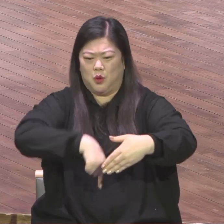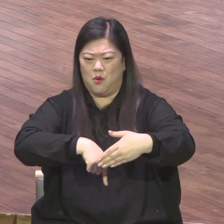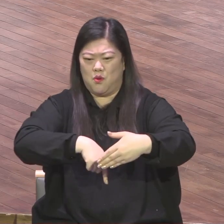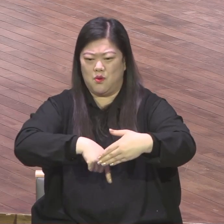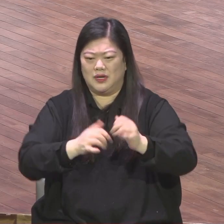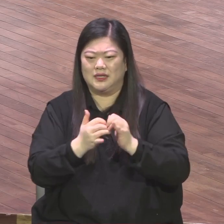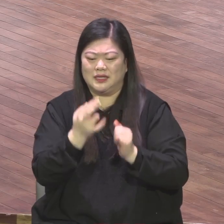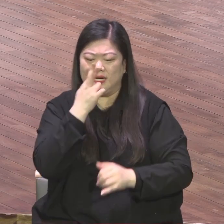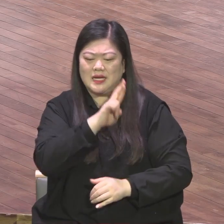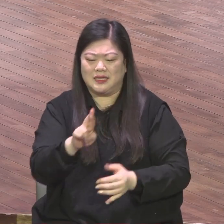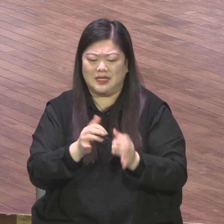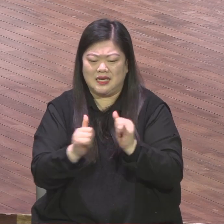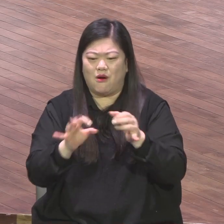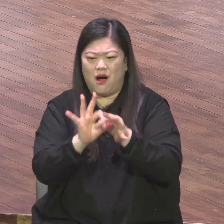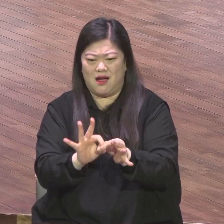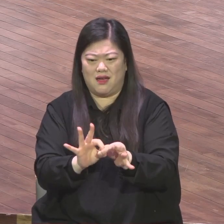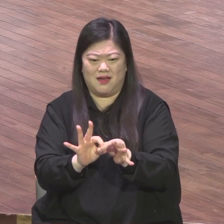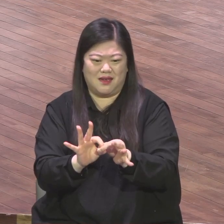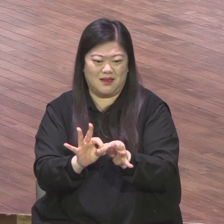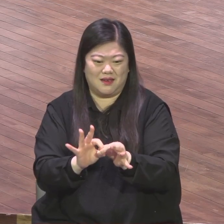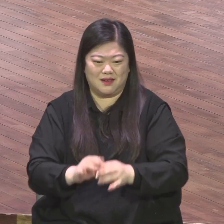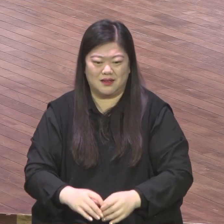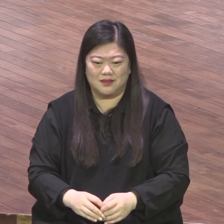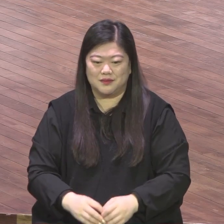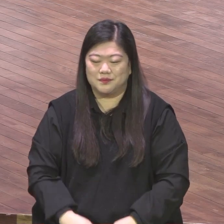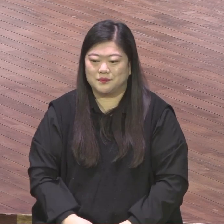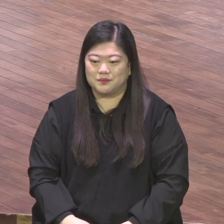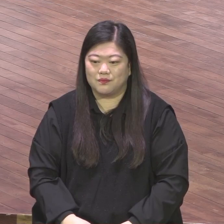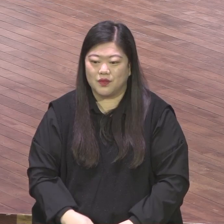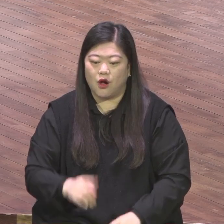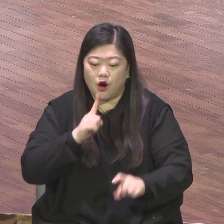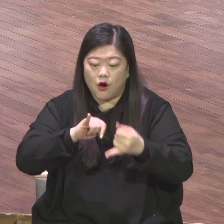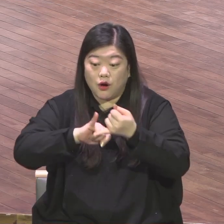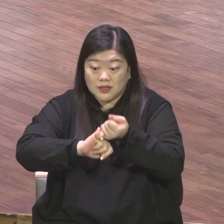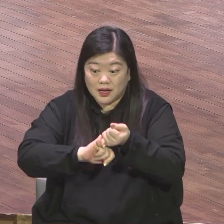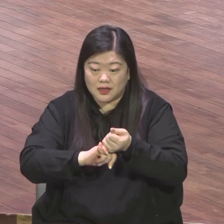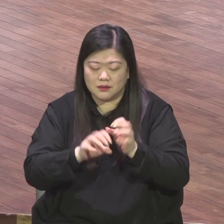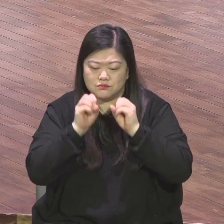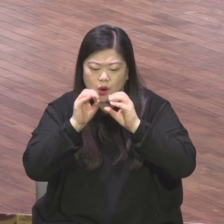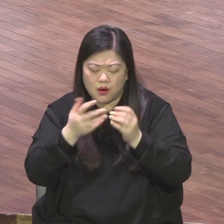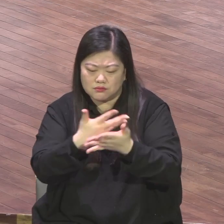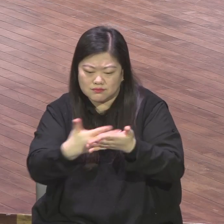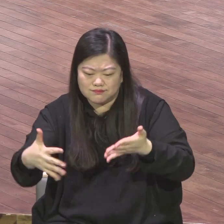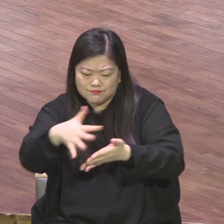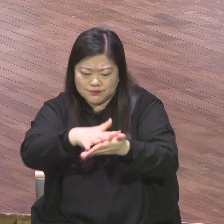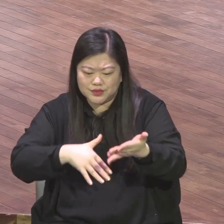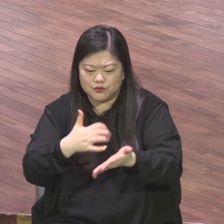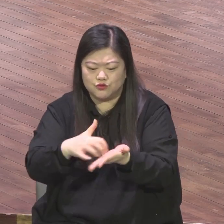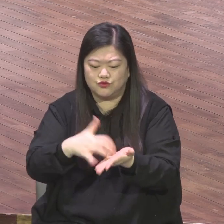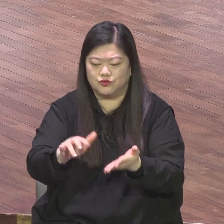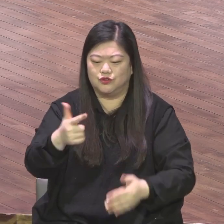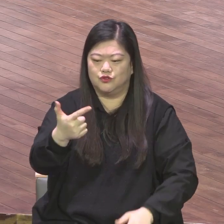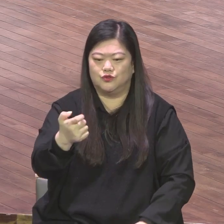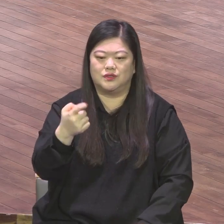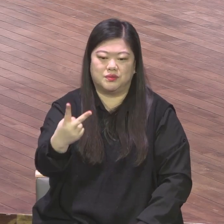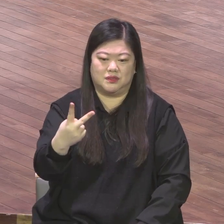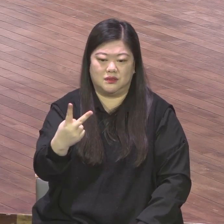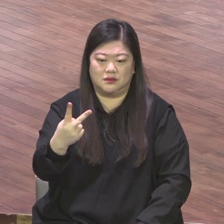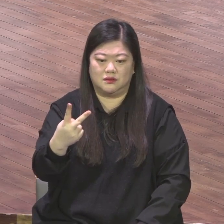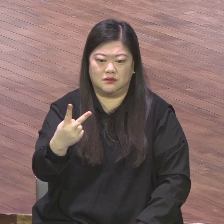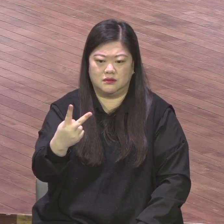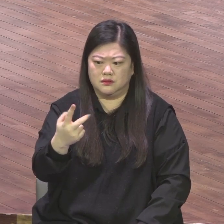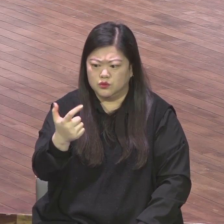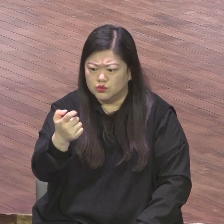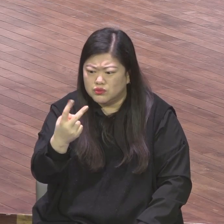포괄적으로 62가지의 성경에 나오는 언약적 흐름을 그렇게 말하는데 그 핵심이 뭐냐? 핵심은